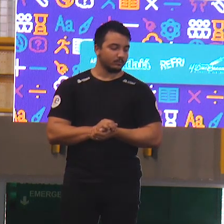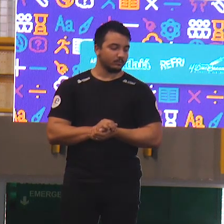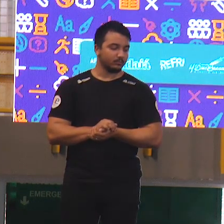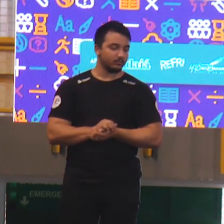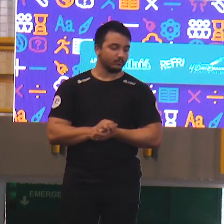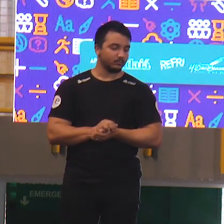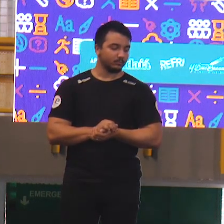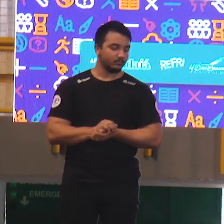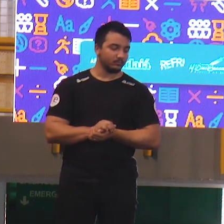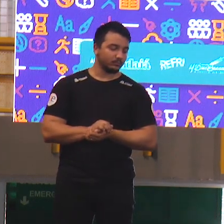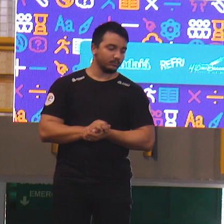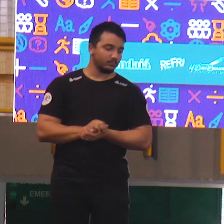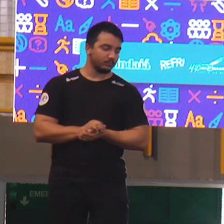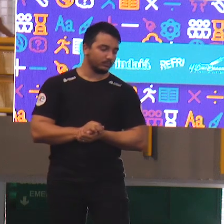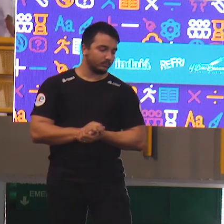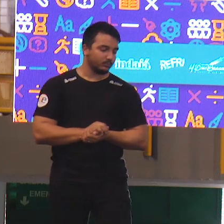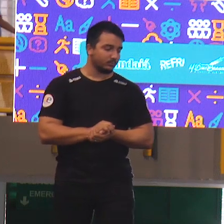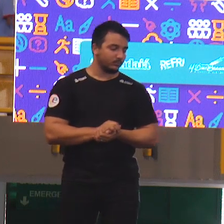Volta.